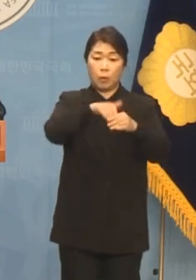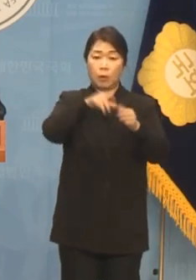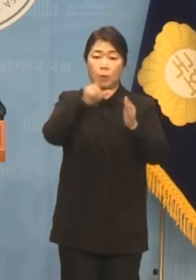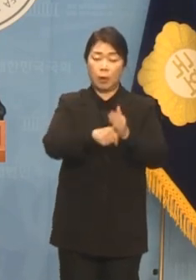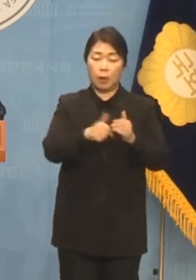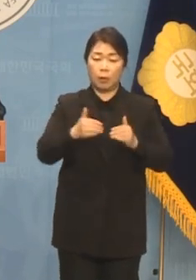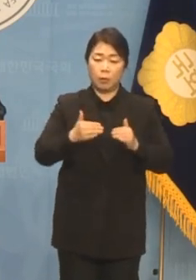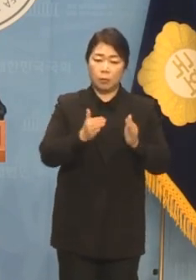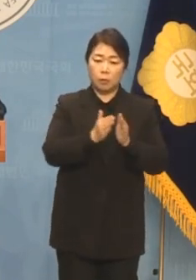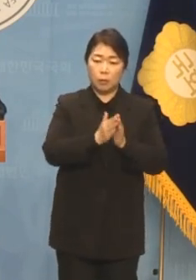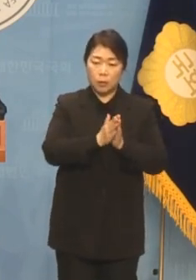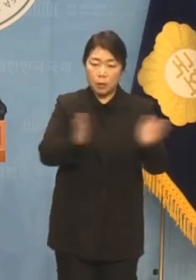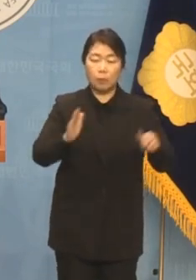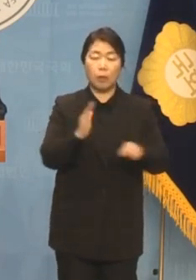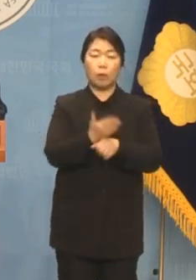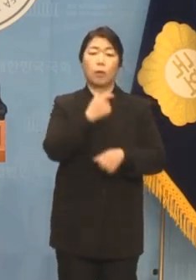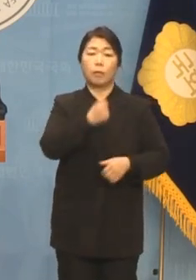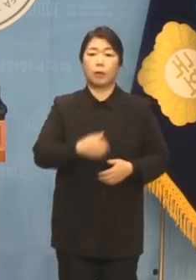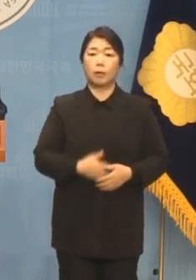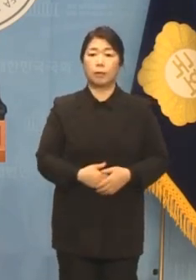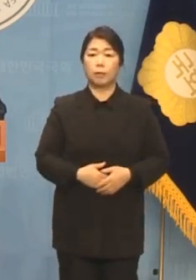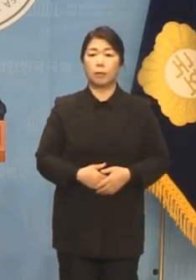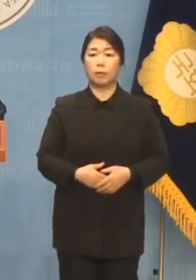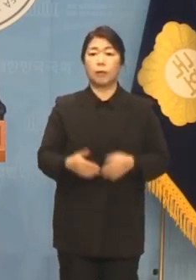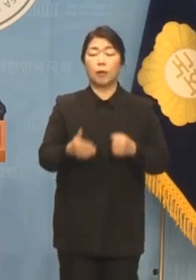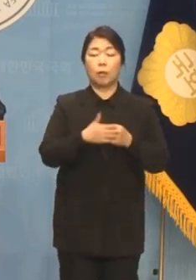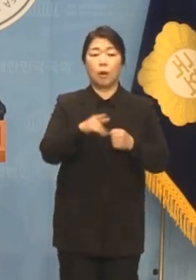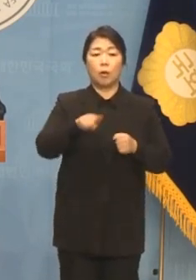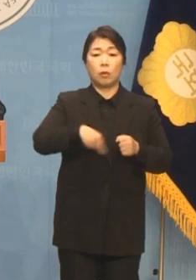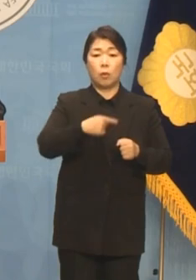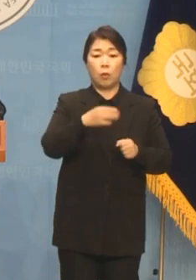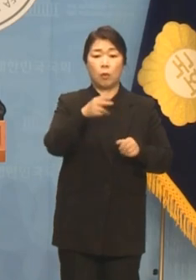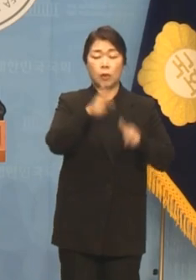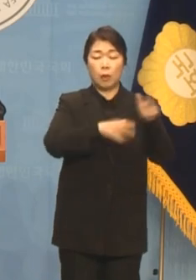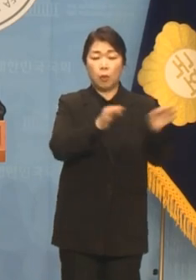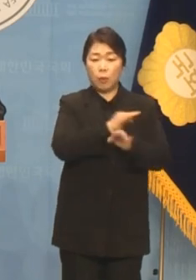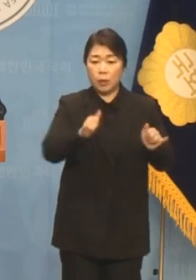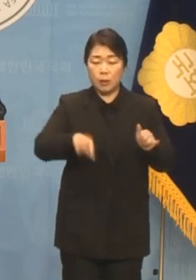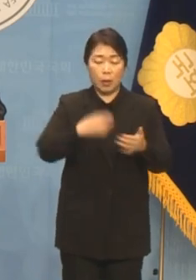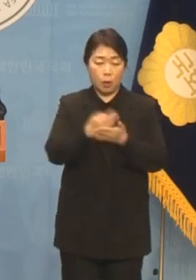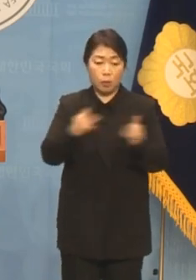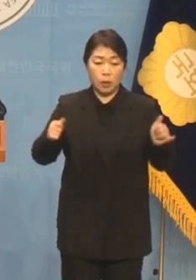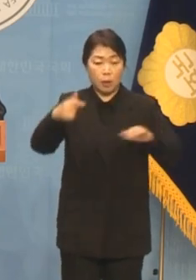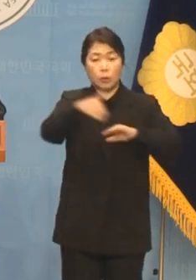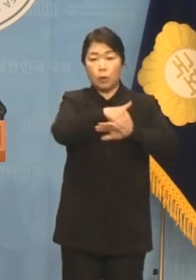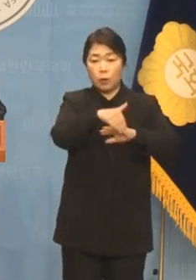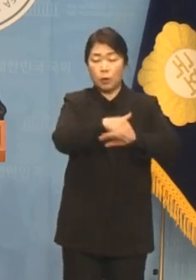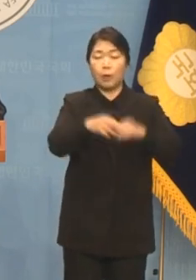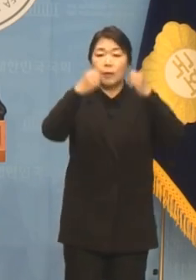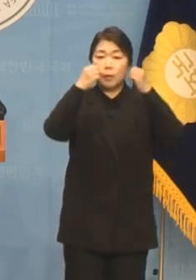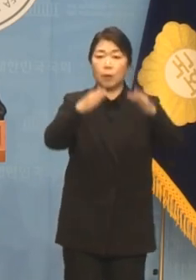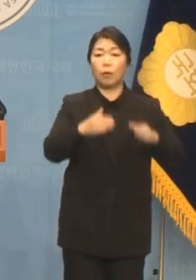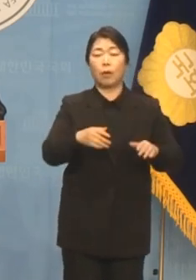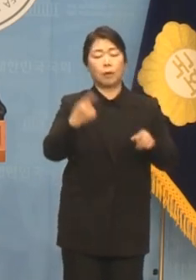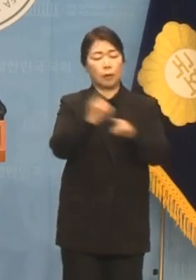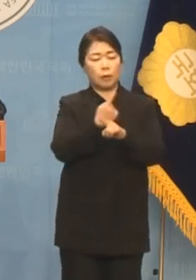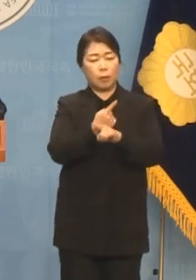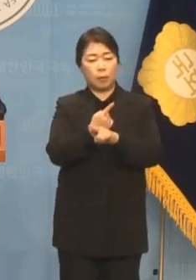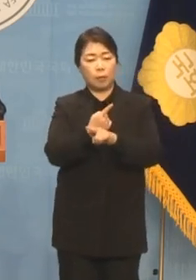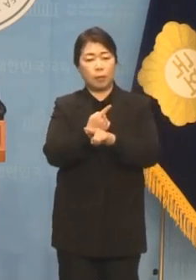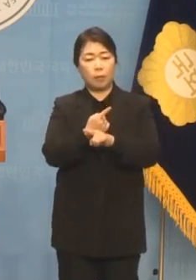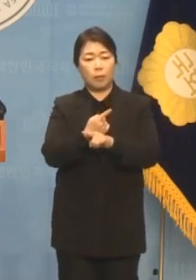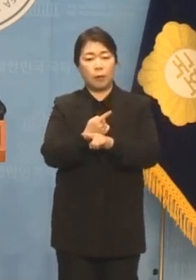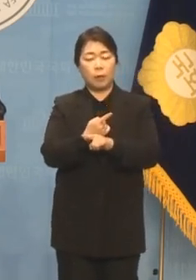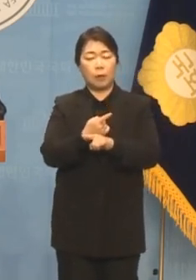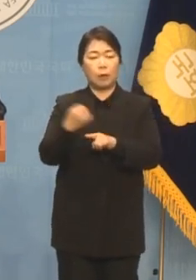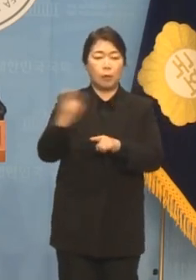진행되어야 합니다 그런에서 소상공인 자영업자 정책 또한 새롭게 재평가되고